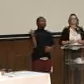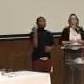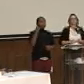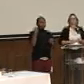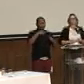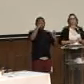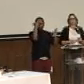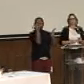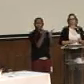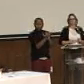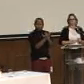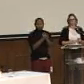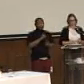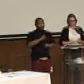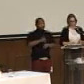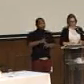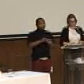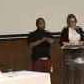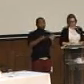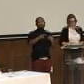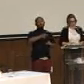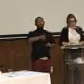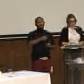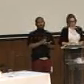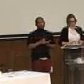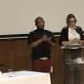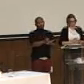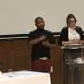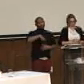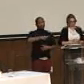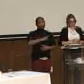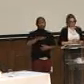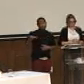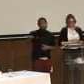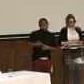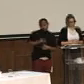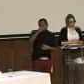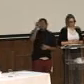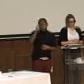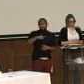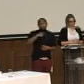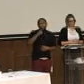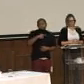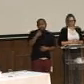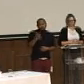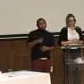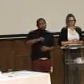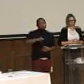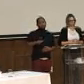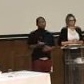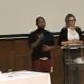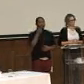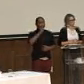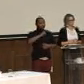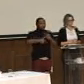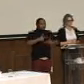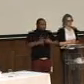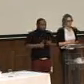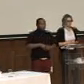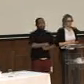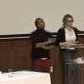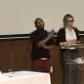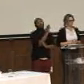educação à distância vai nos ajudar nesse papel, que é de trazer para dentro da escola aqueles que não tiveram oportunidade e não têm condições porque trabalham o dia